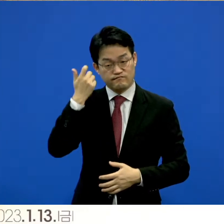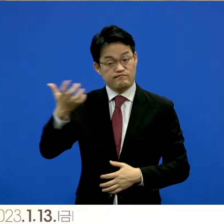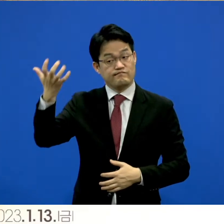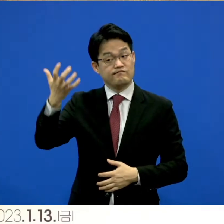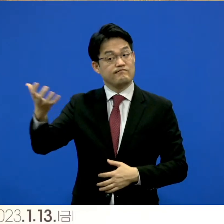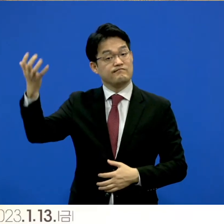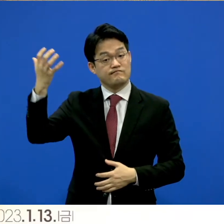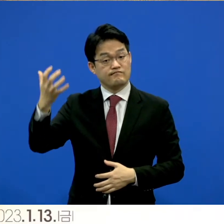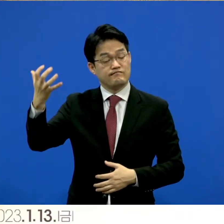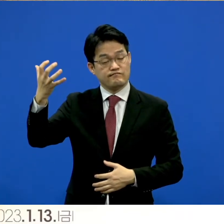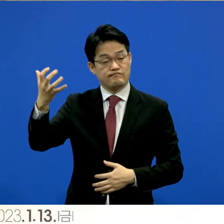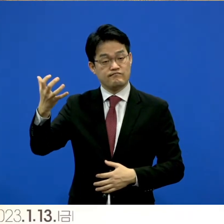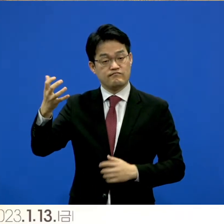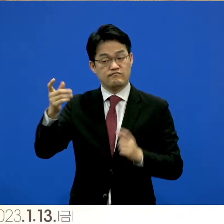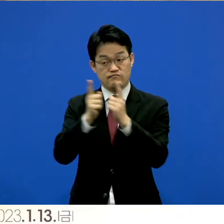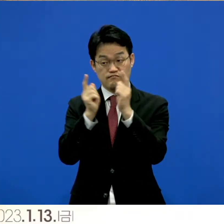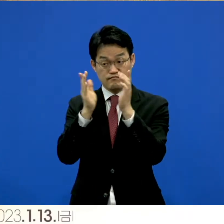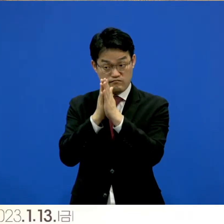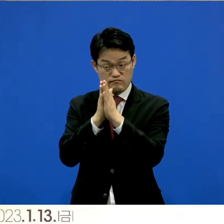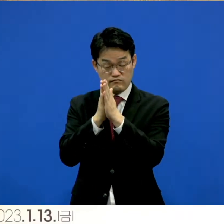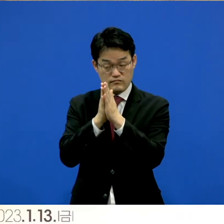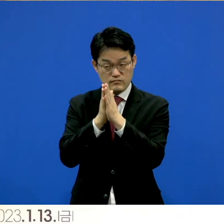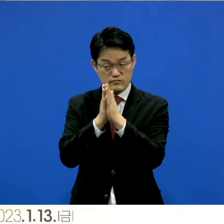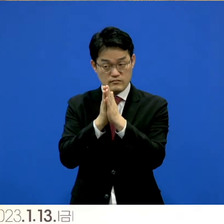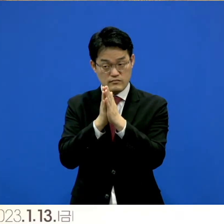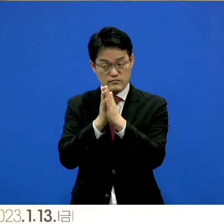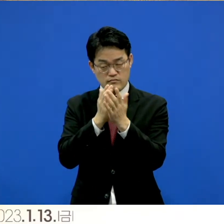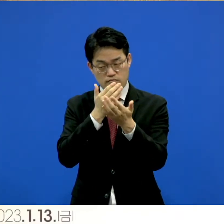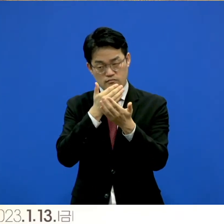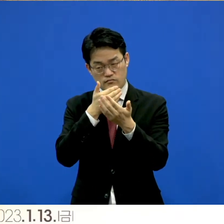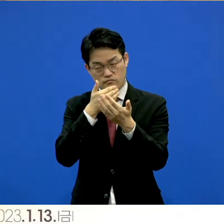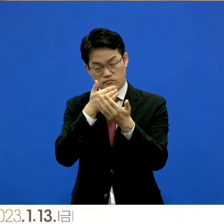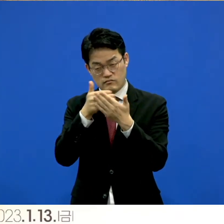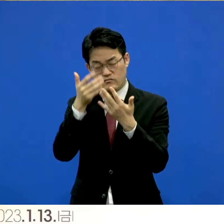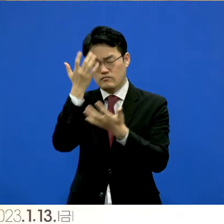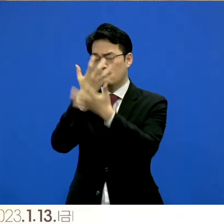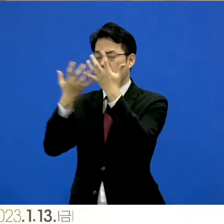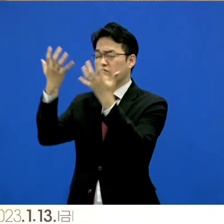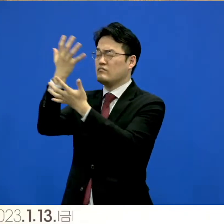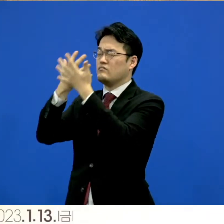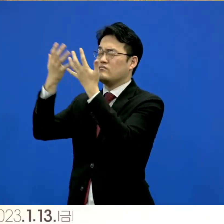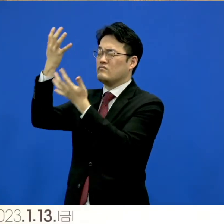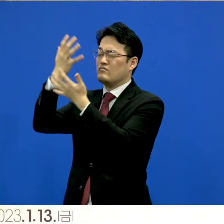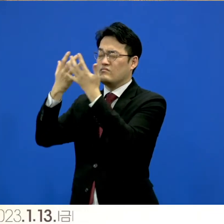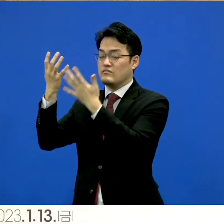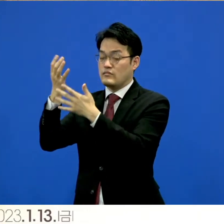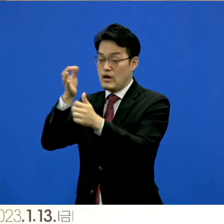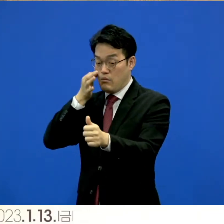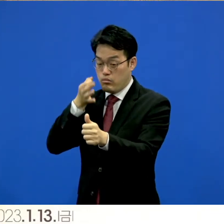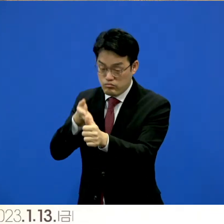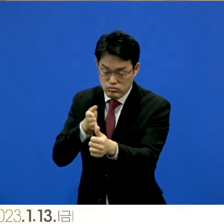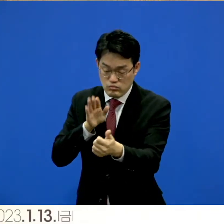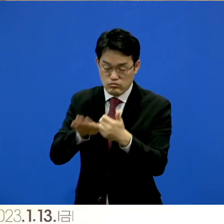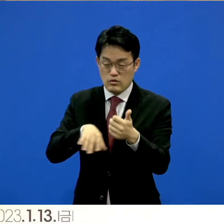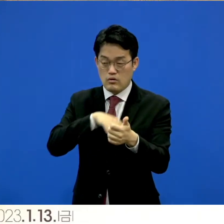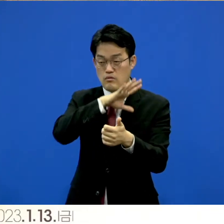성령이 친히 환상을 보여줘 그렇게 강력하게 말씀하셔도 그분을 3번이나 합니다. 이건 뭘